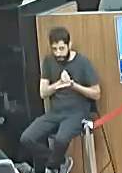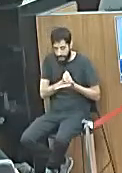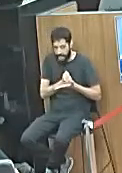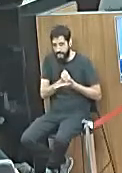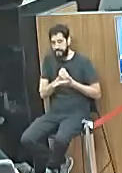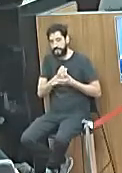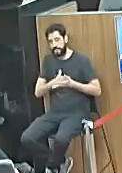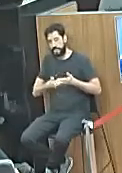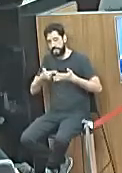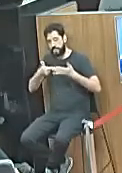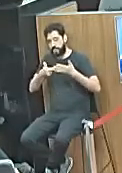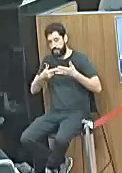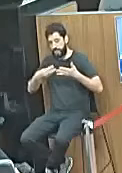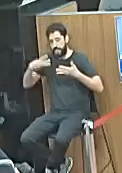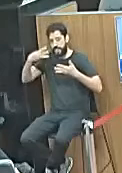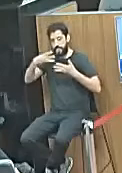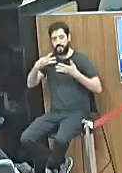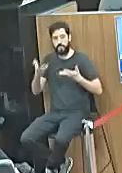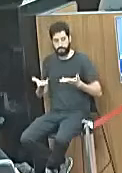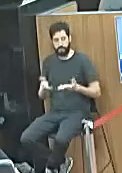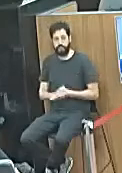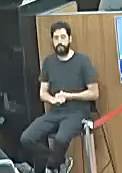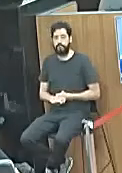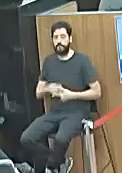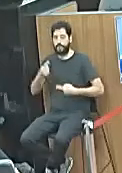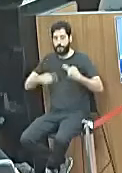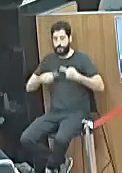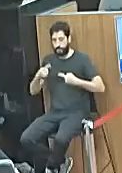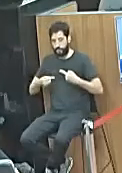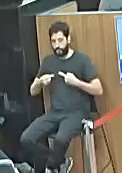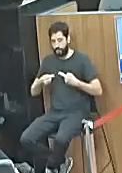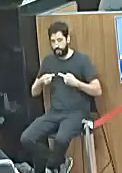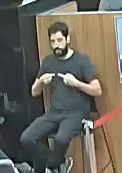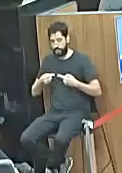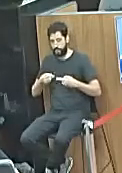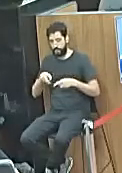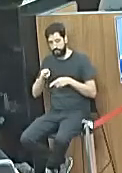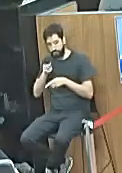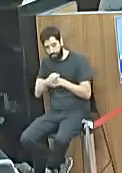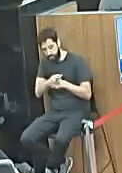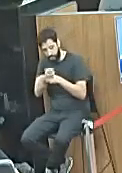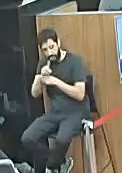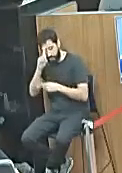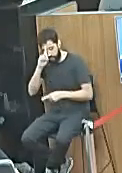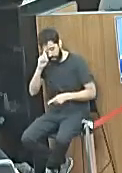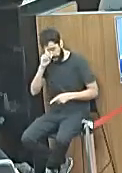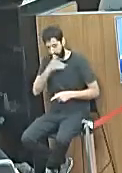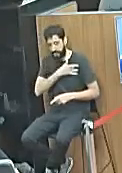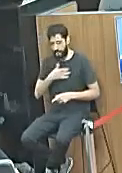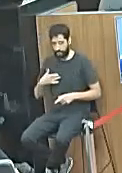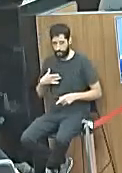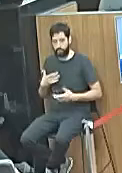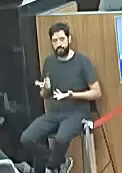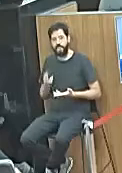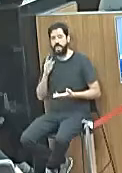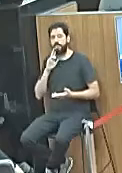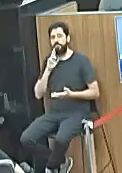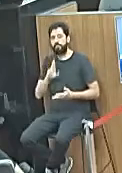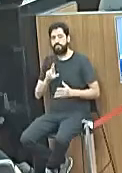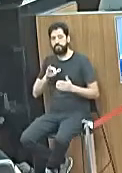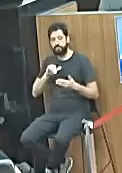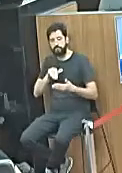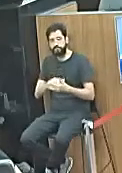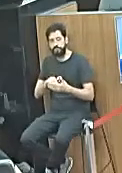terciária política da atenção hospitalar e vigilância em saúde como resultado das discussões foram apresentadas